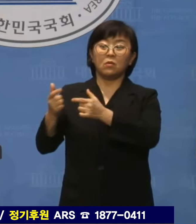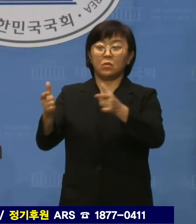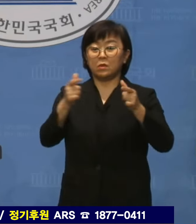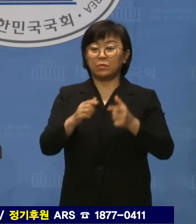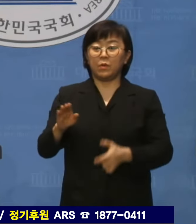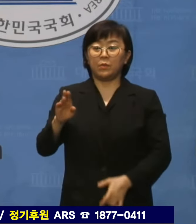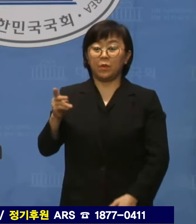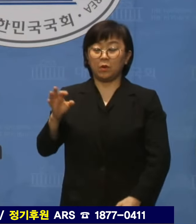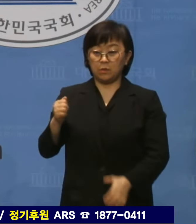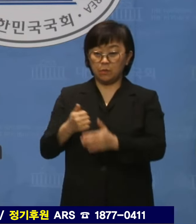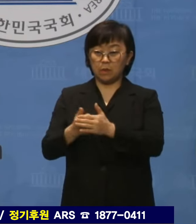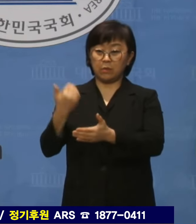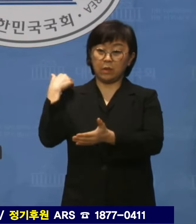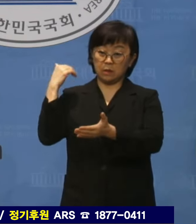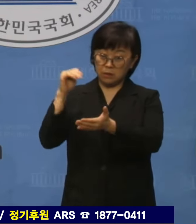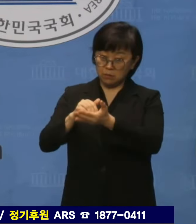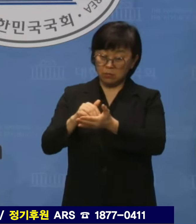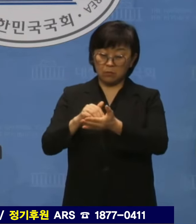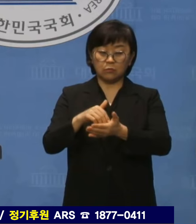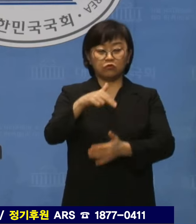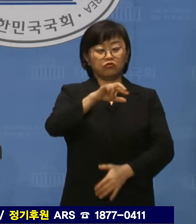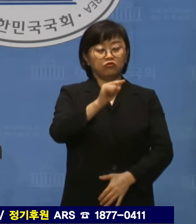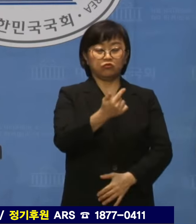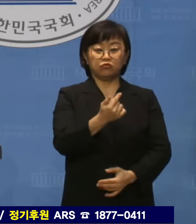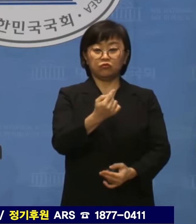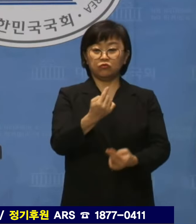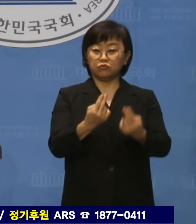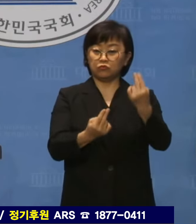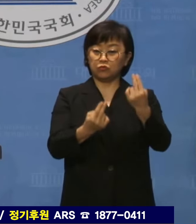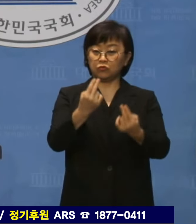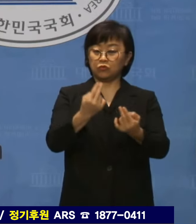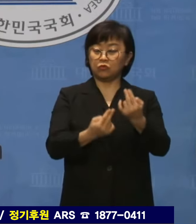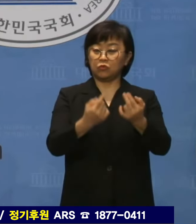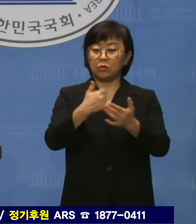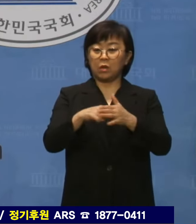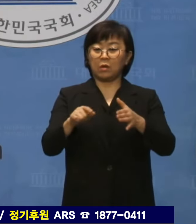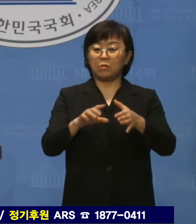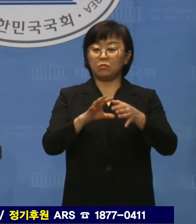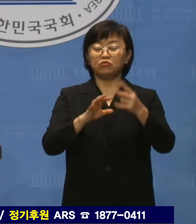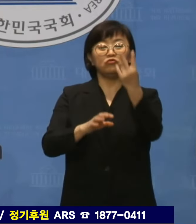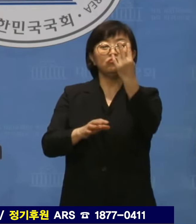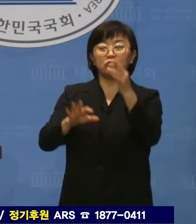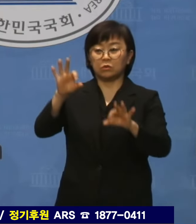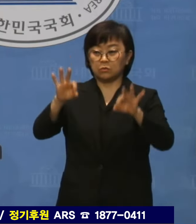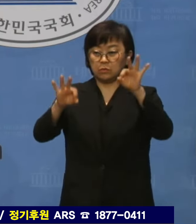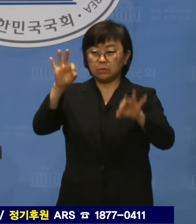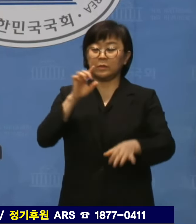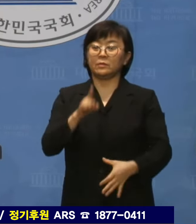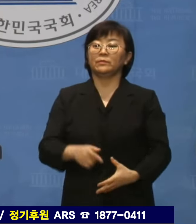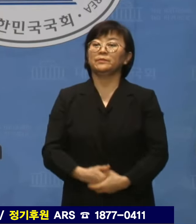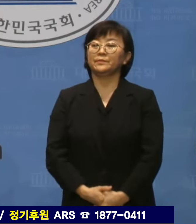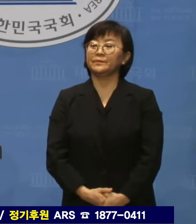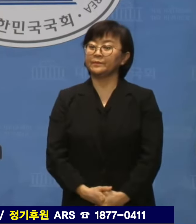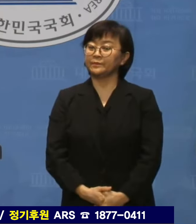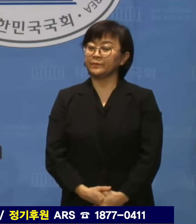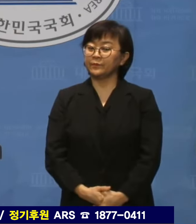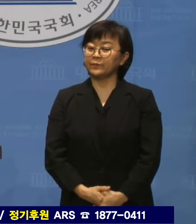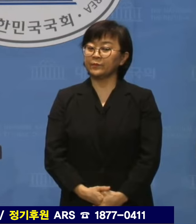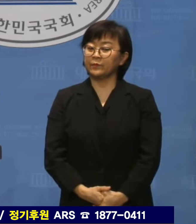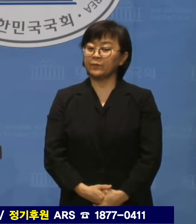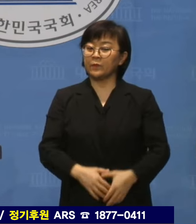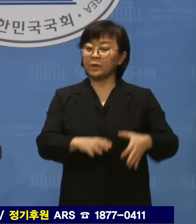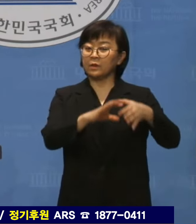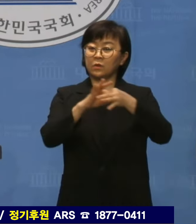병으로 기냐 준연동제 양자 태기를 강요해 왔습니다 또한